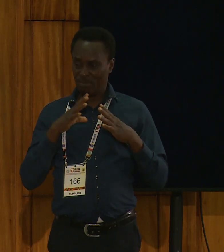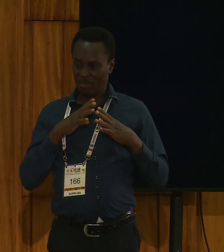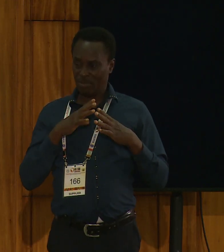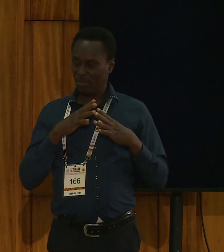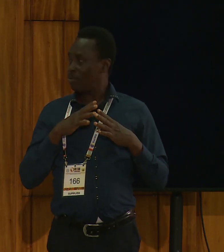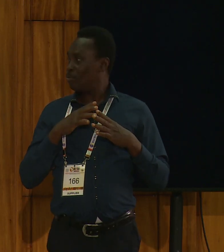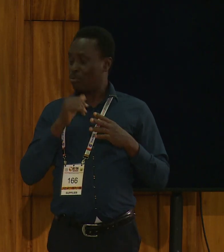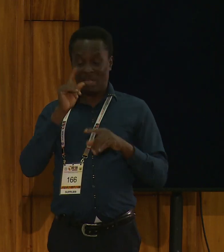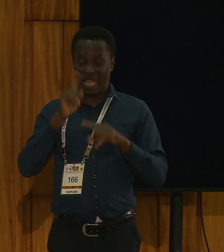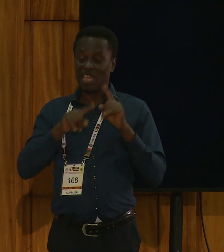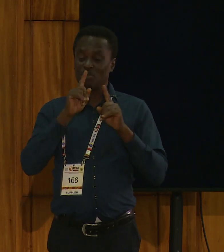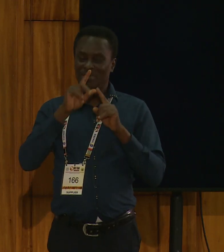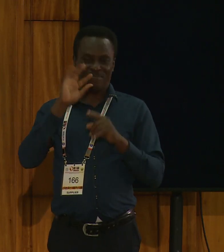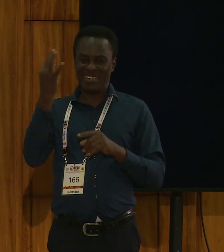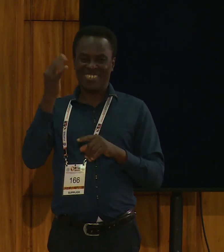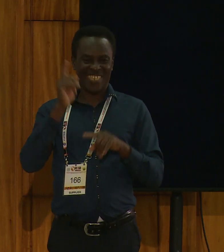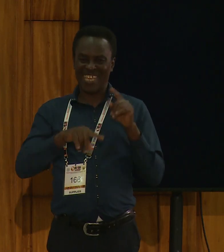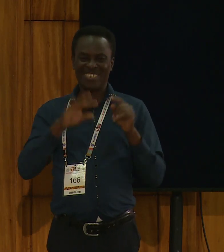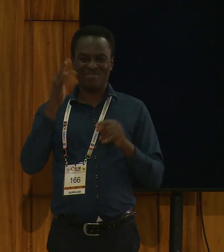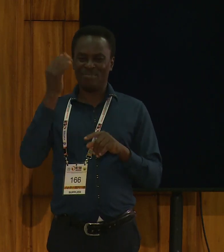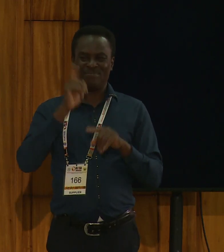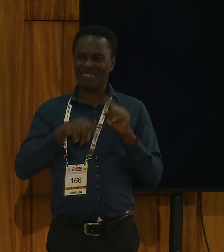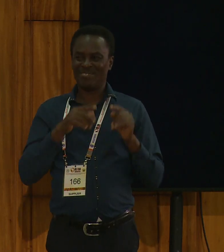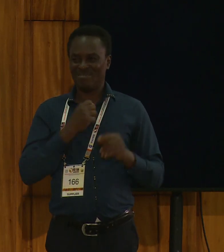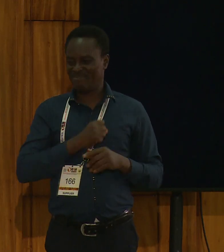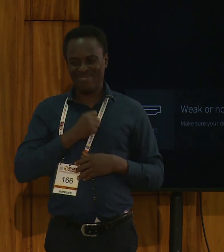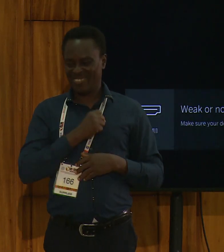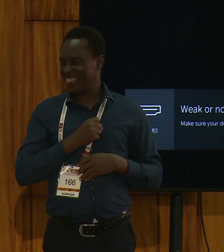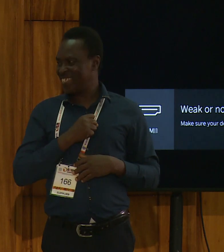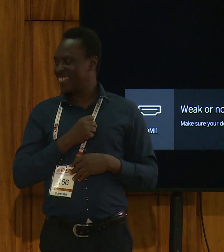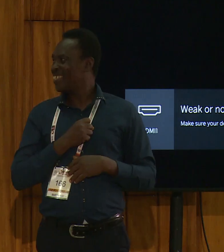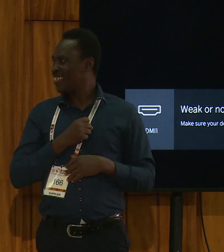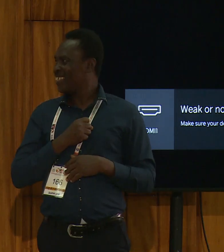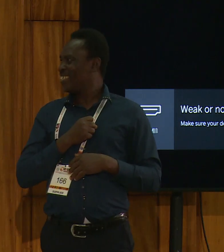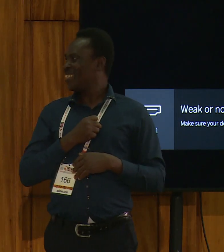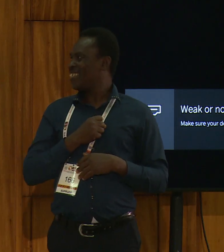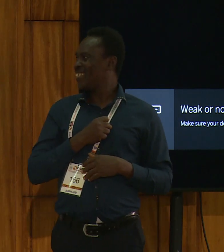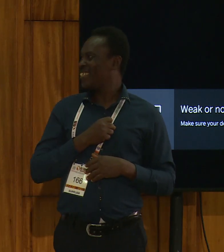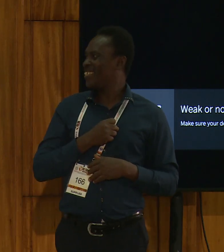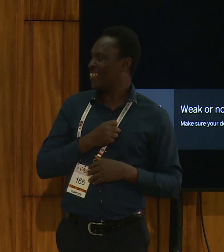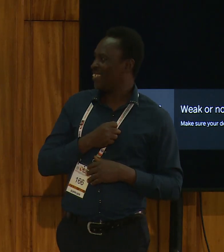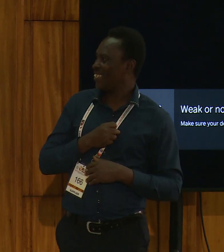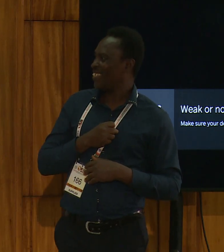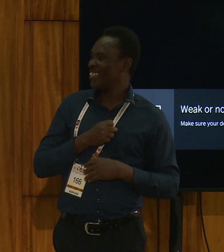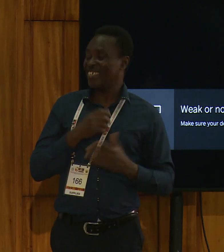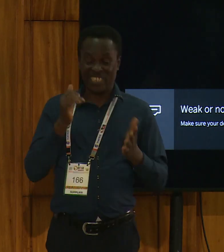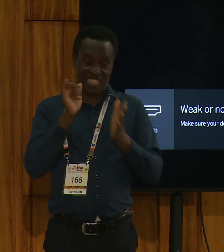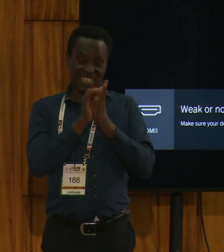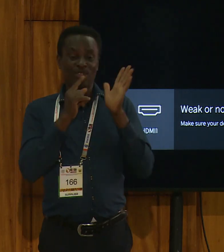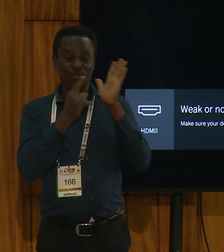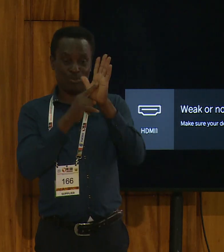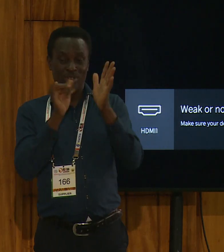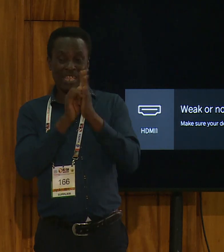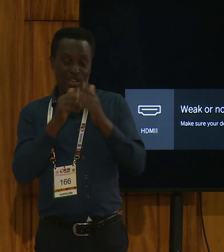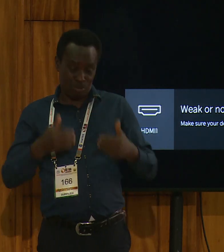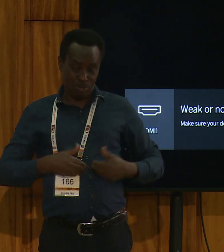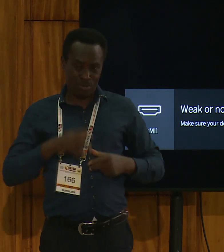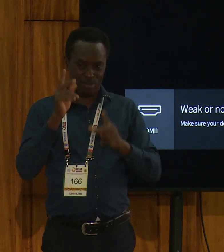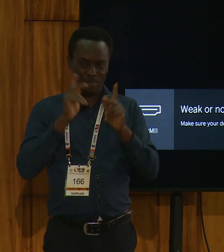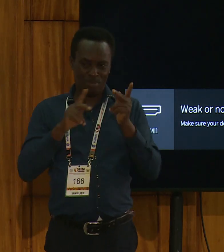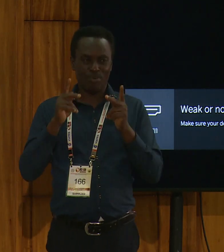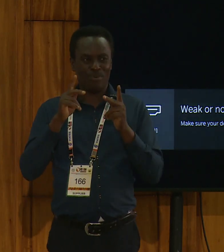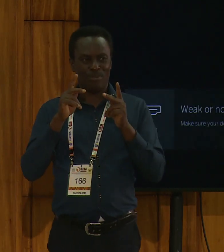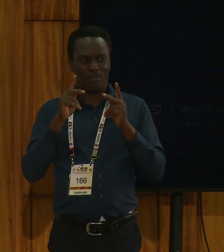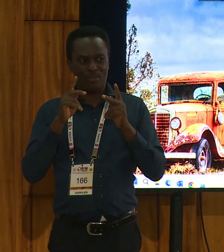français. Non? Ouais. Oui. Est très intéressante aussi de montrer comment les jeunes peuvent être aussi impliqués